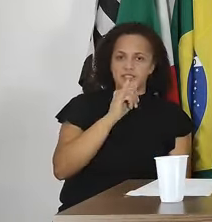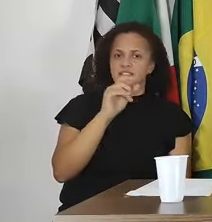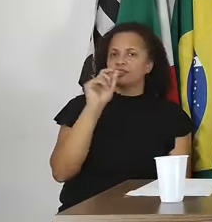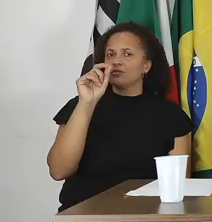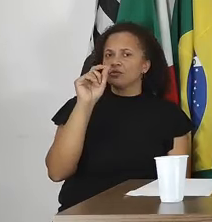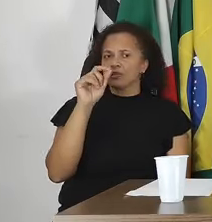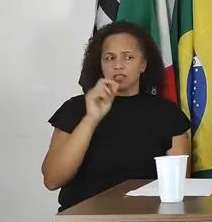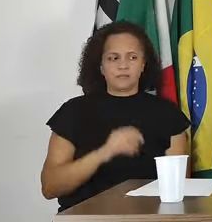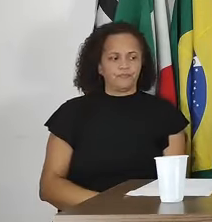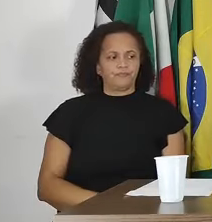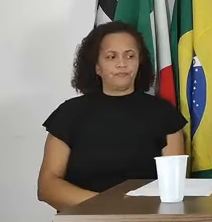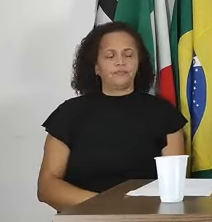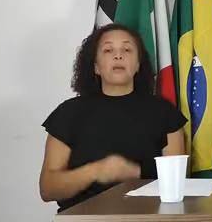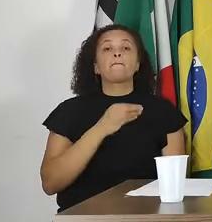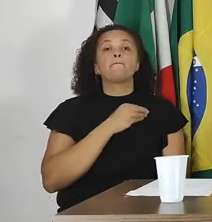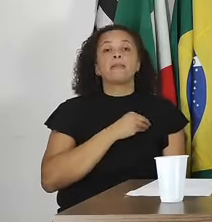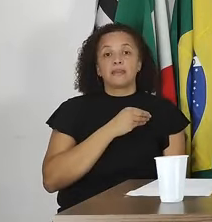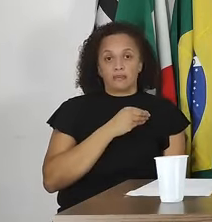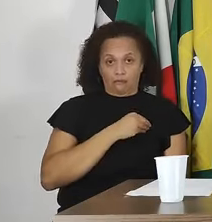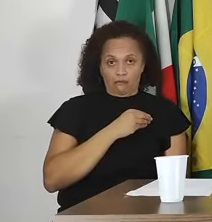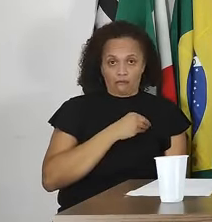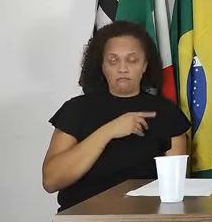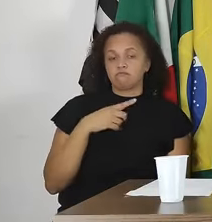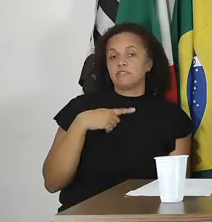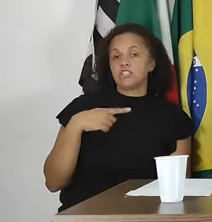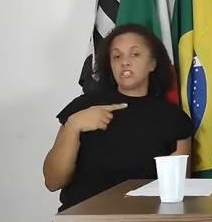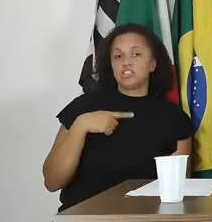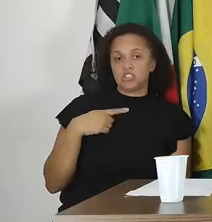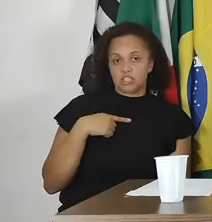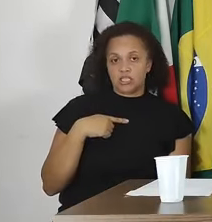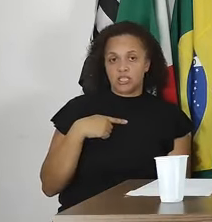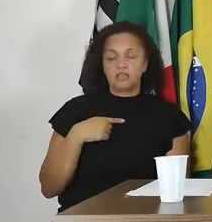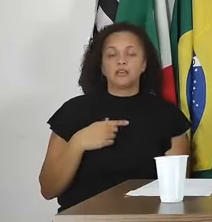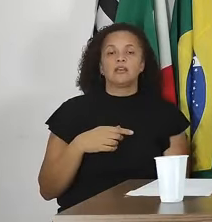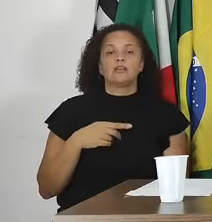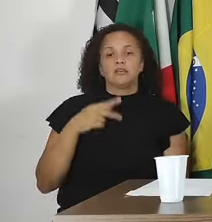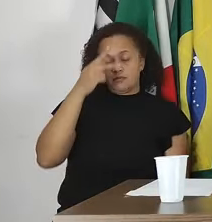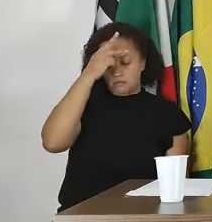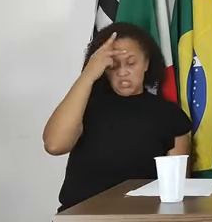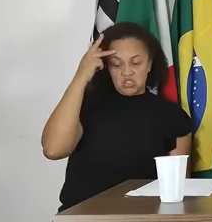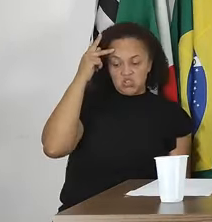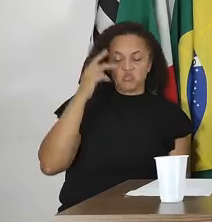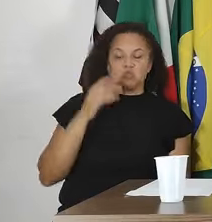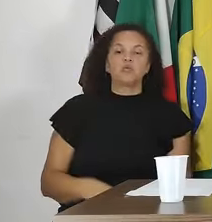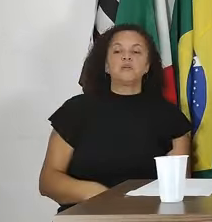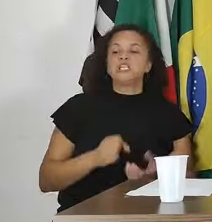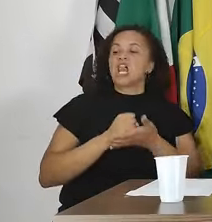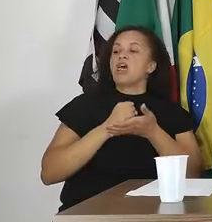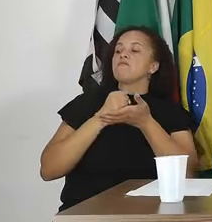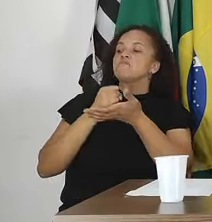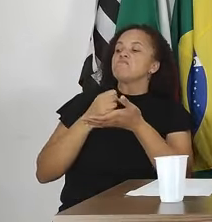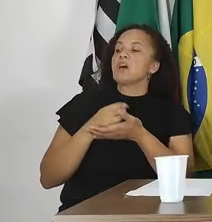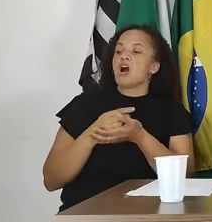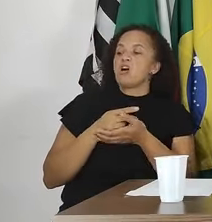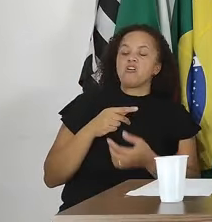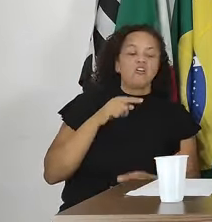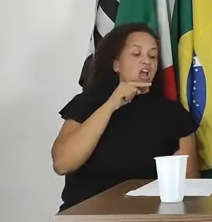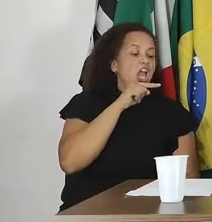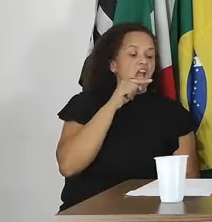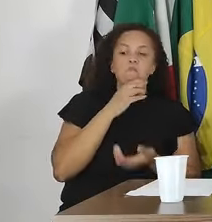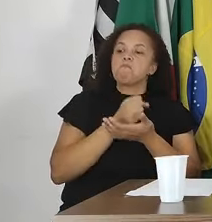falando sobre um pecado que estava na igreja, que os irmãos levou perante ao tribunal, né? Levou para